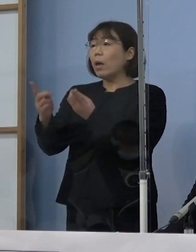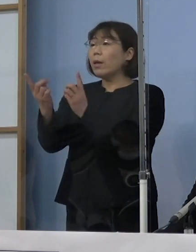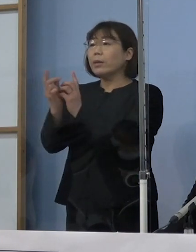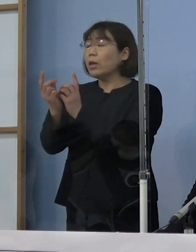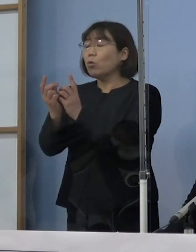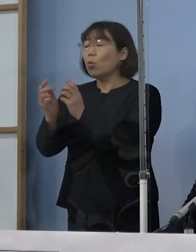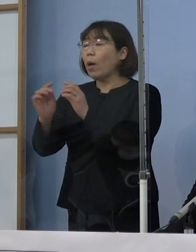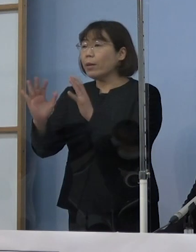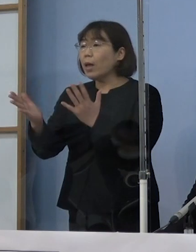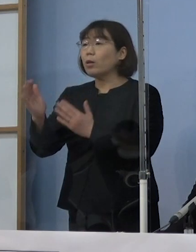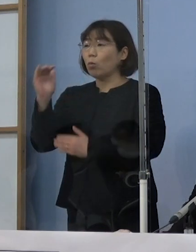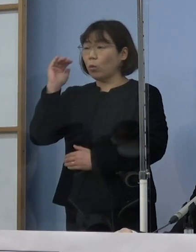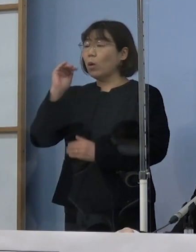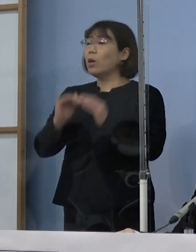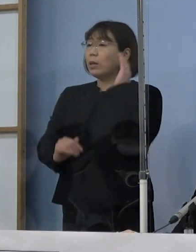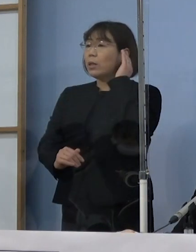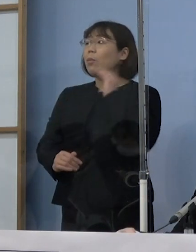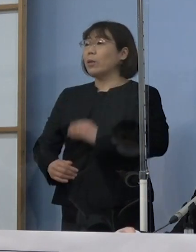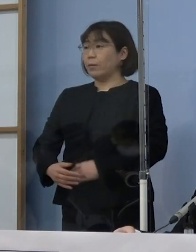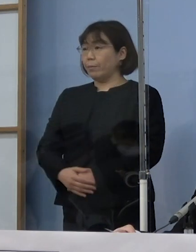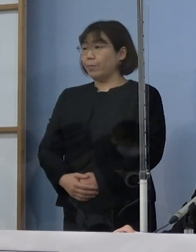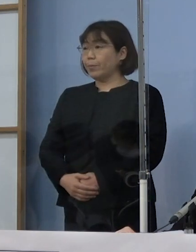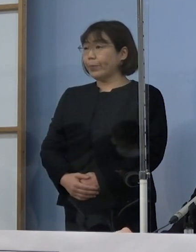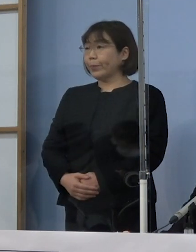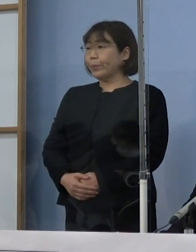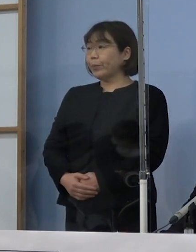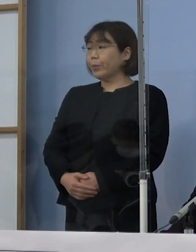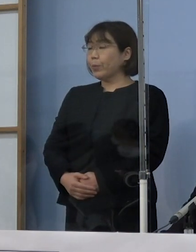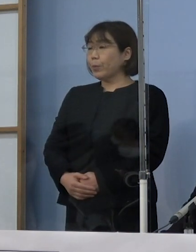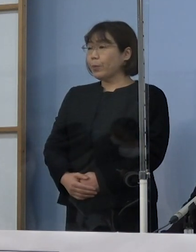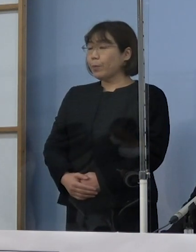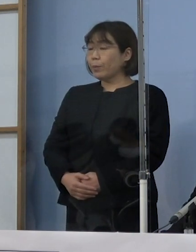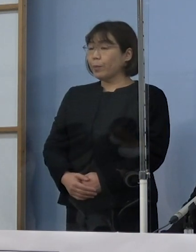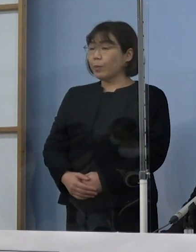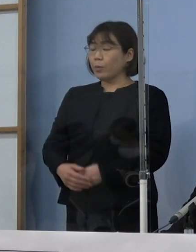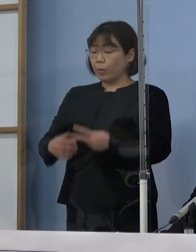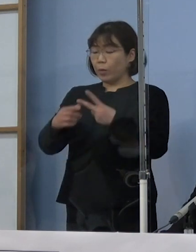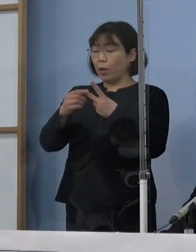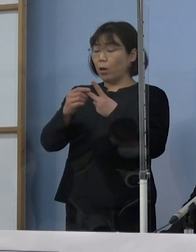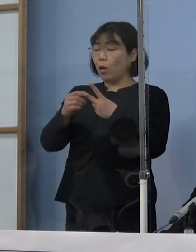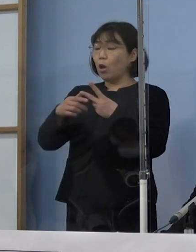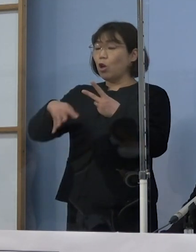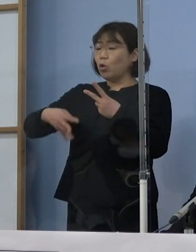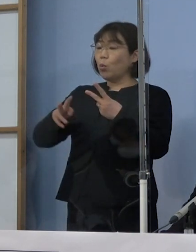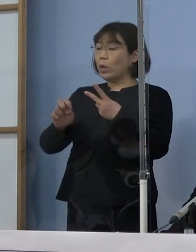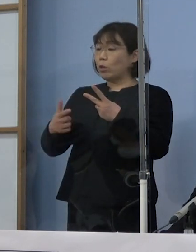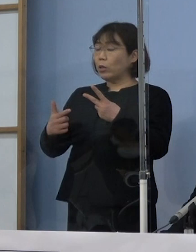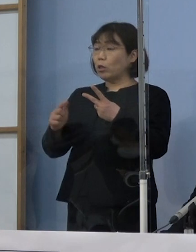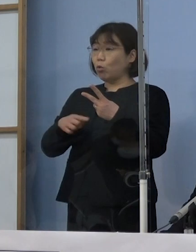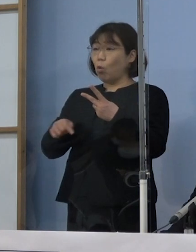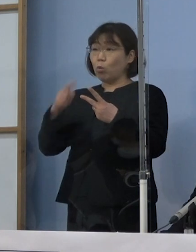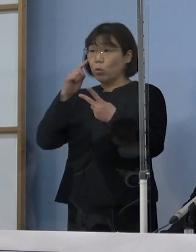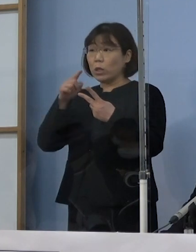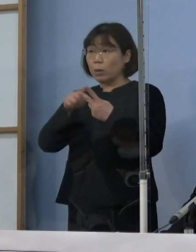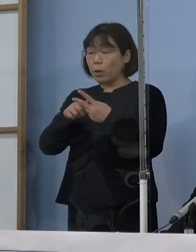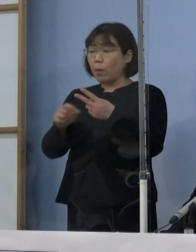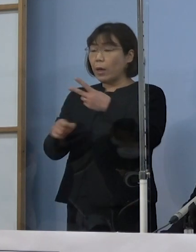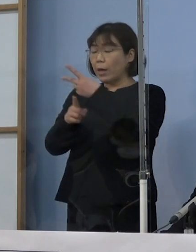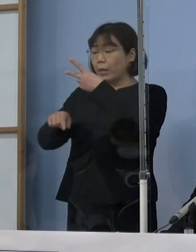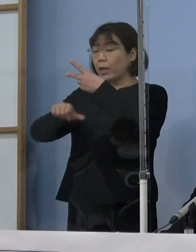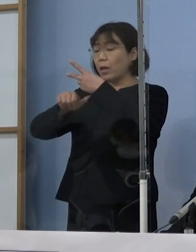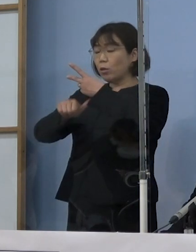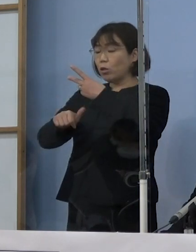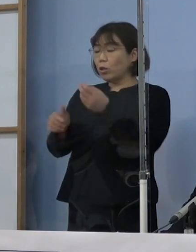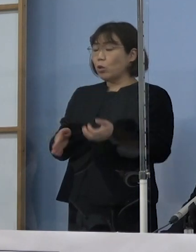ったというふうに伺っております。それから426例目の方、この方は2月5日